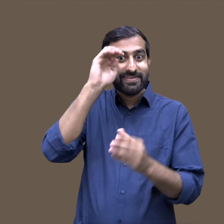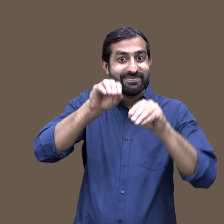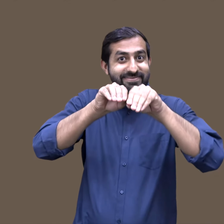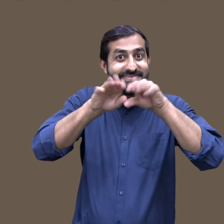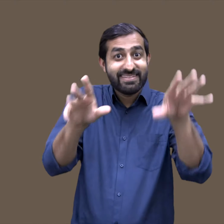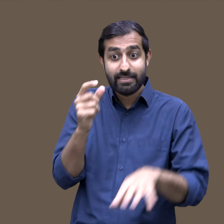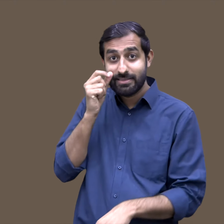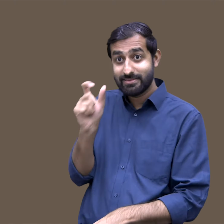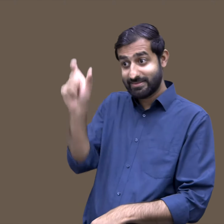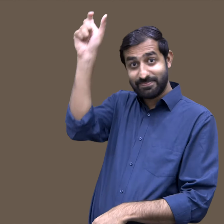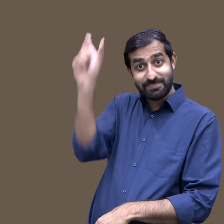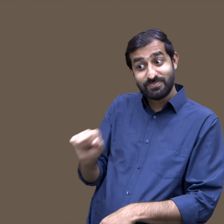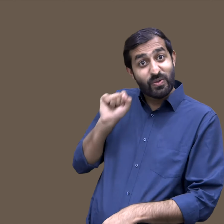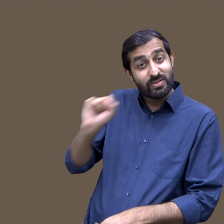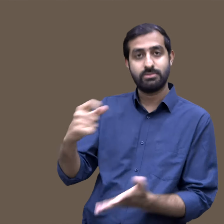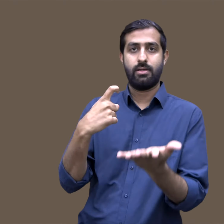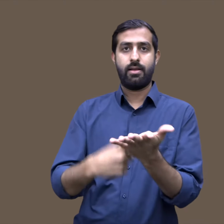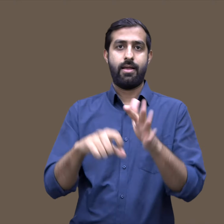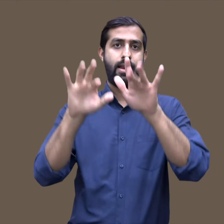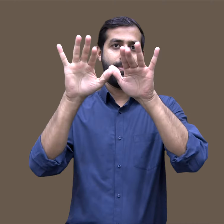सह संपादक की रिपोर्ट।